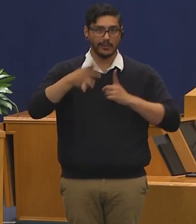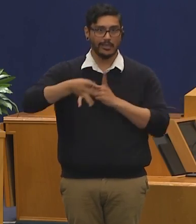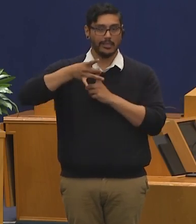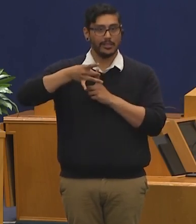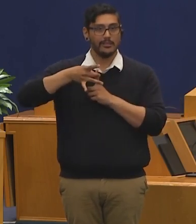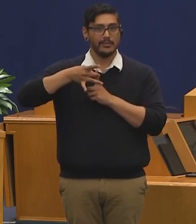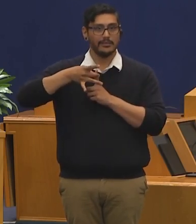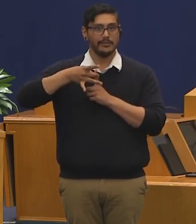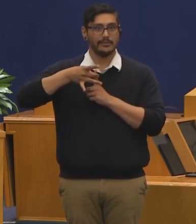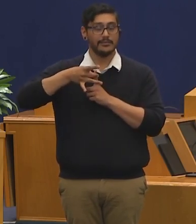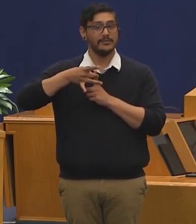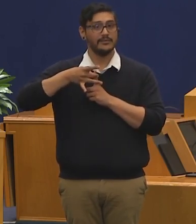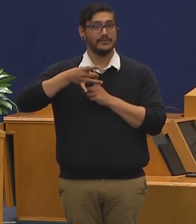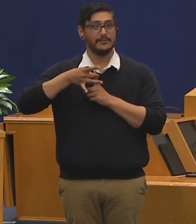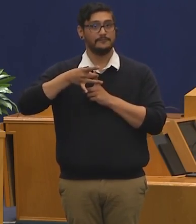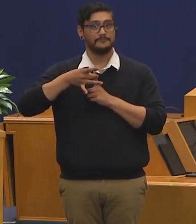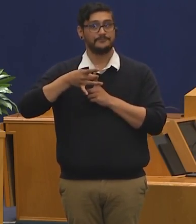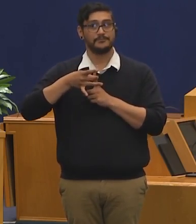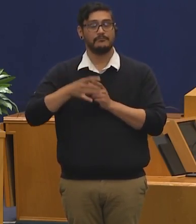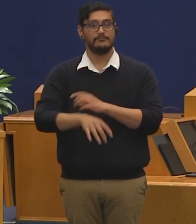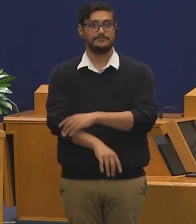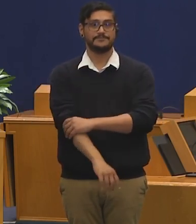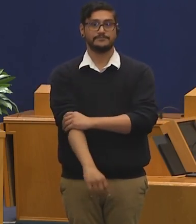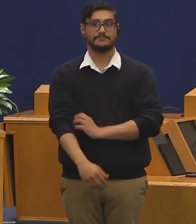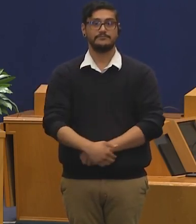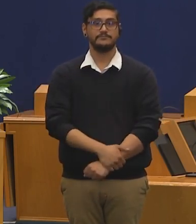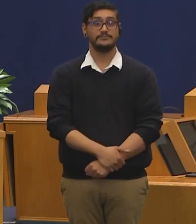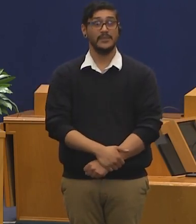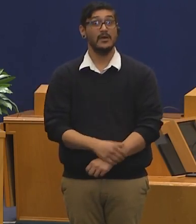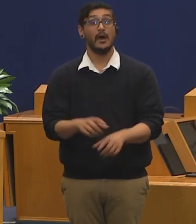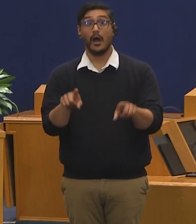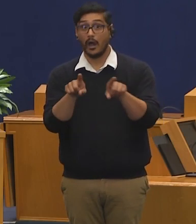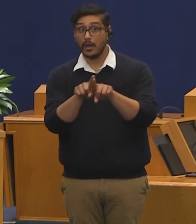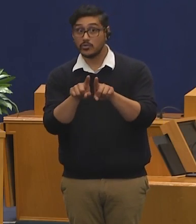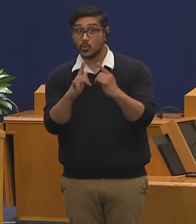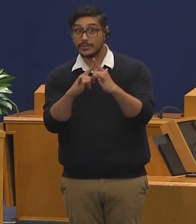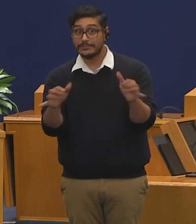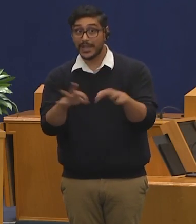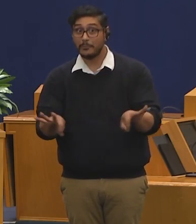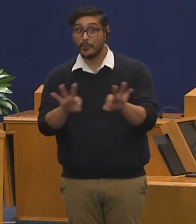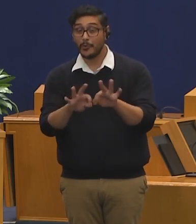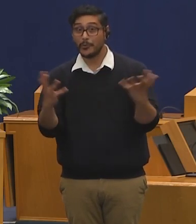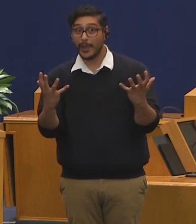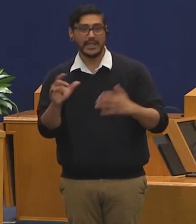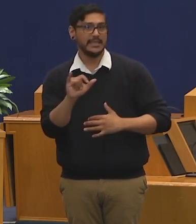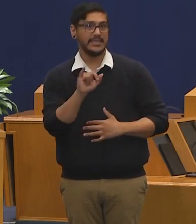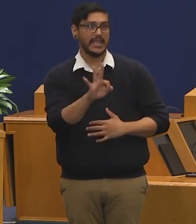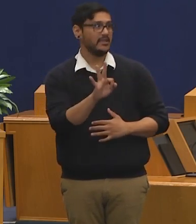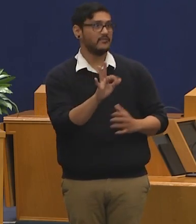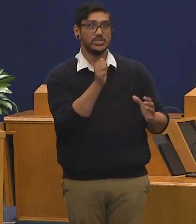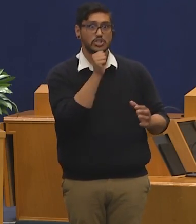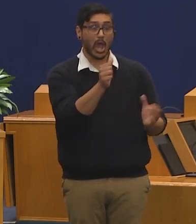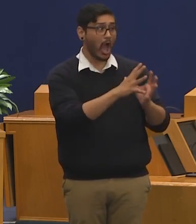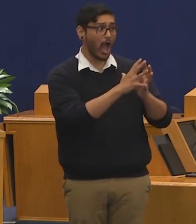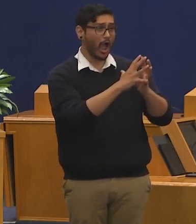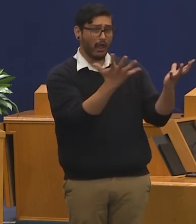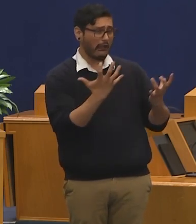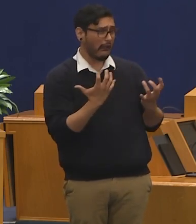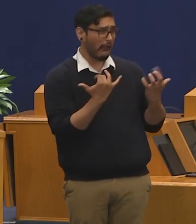importante, no sobrepasamos la capacidad de los hospitales a cuidar